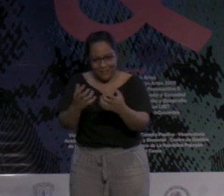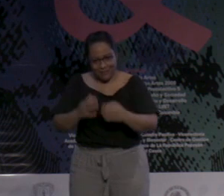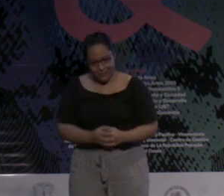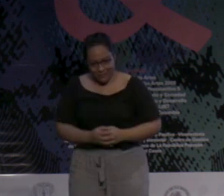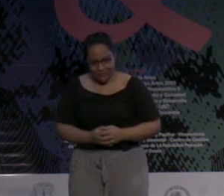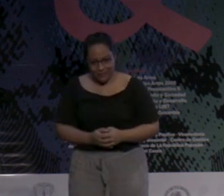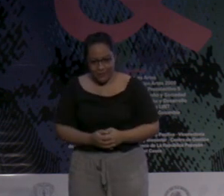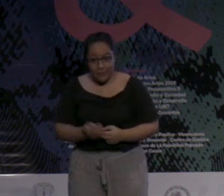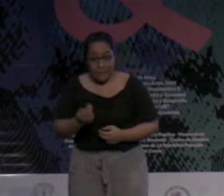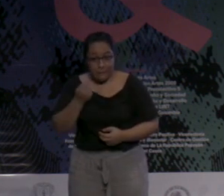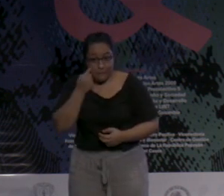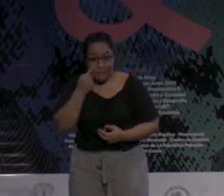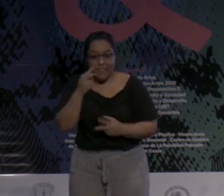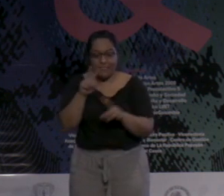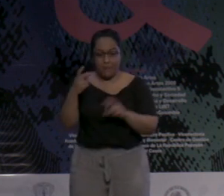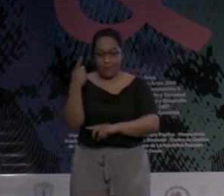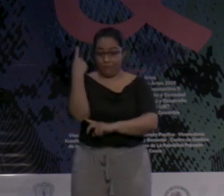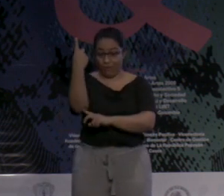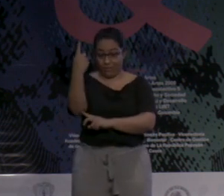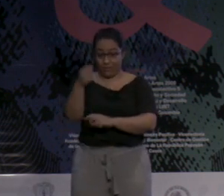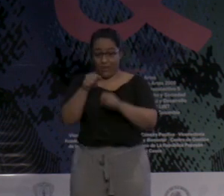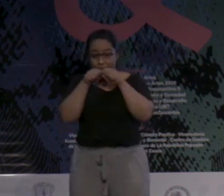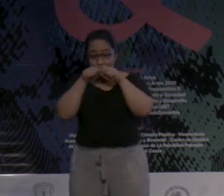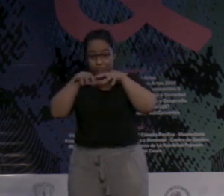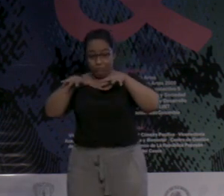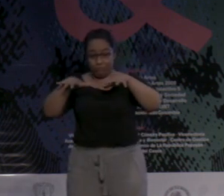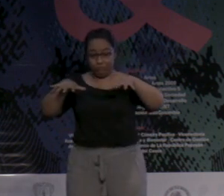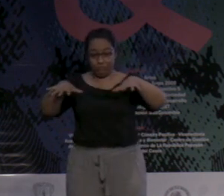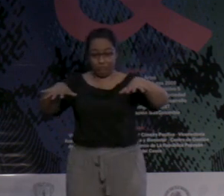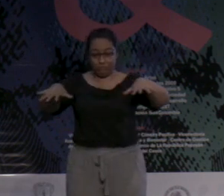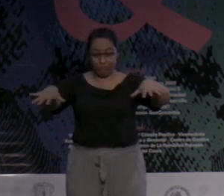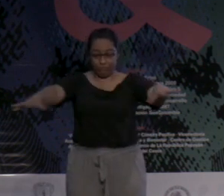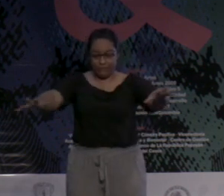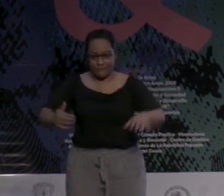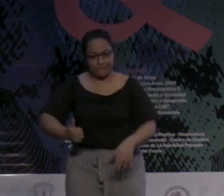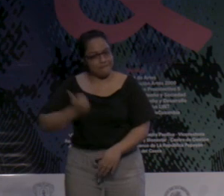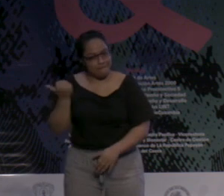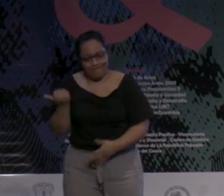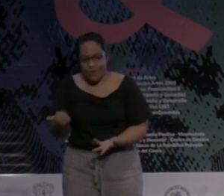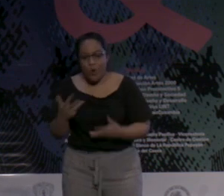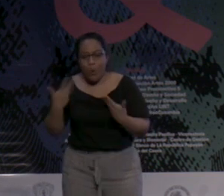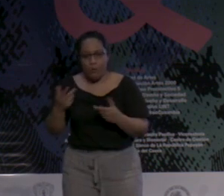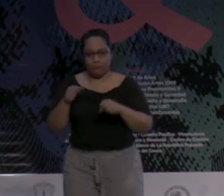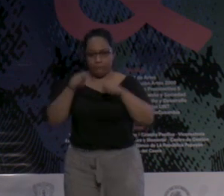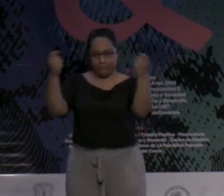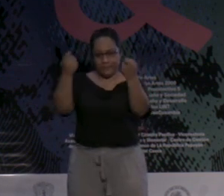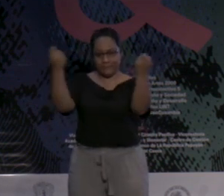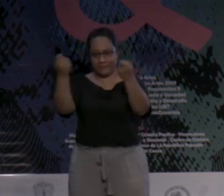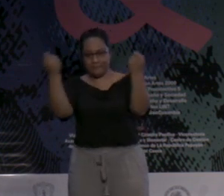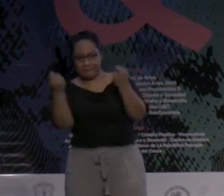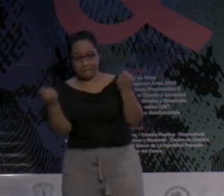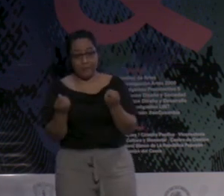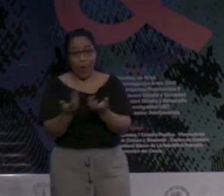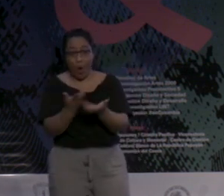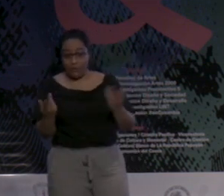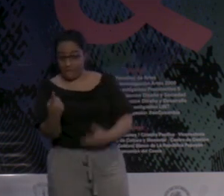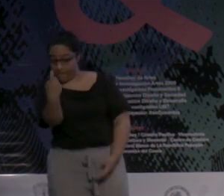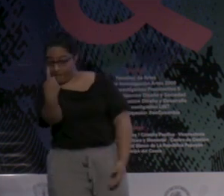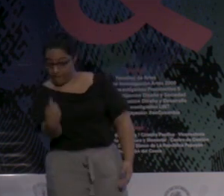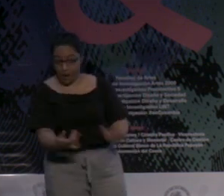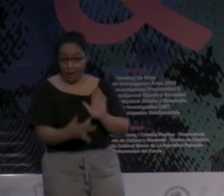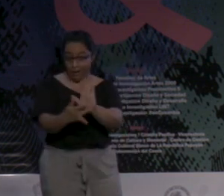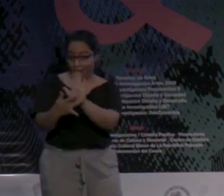Y miren allá cómo la política, la publicidad del consumo se va a aprovechar completamente de eso, cómo la publicidad nos muestra siempre lo que no tenemos,